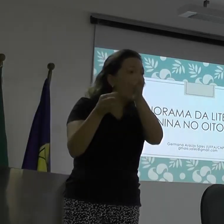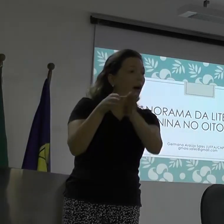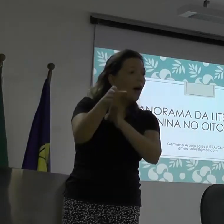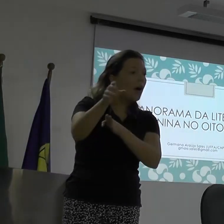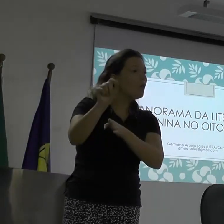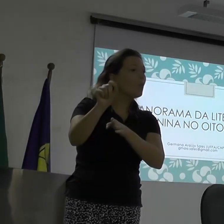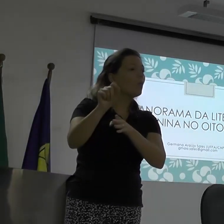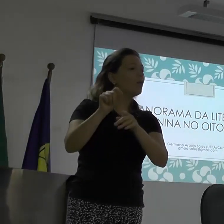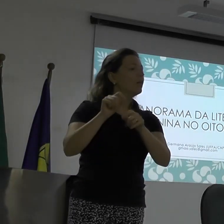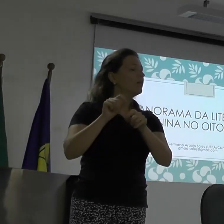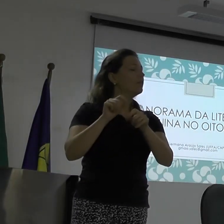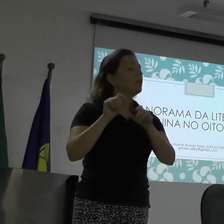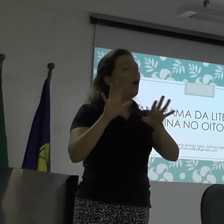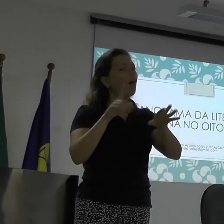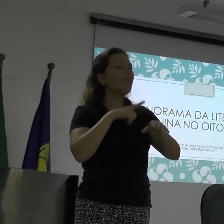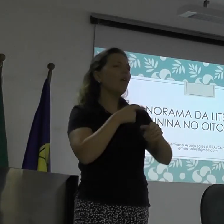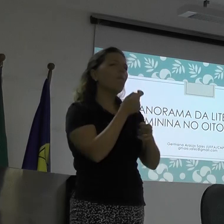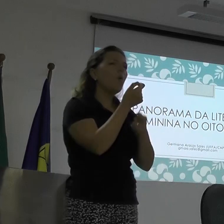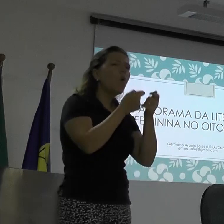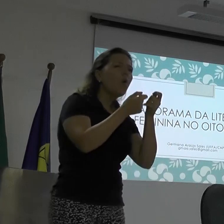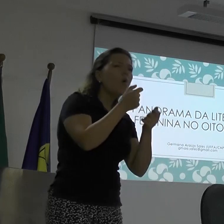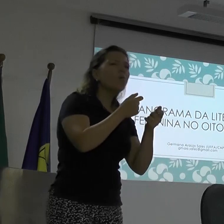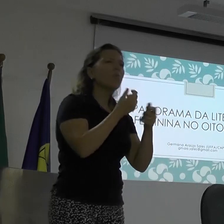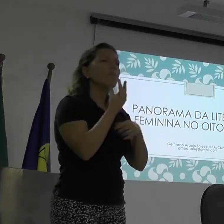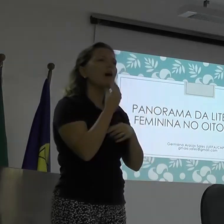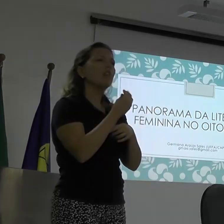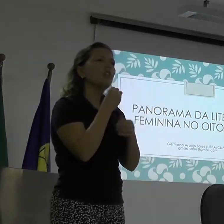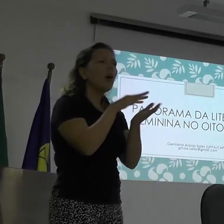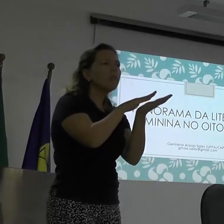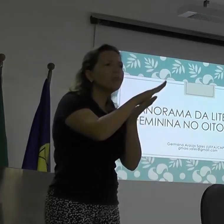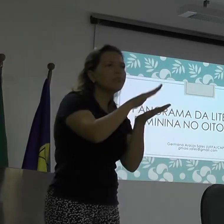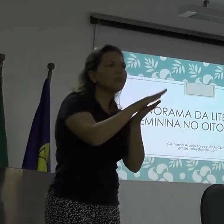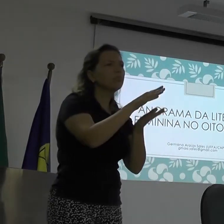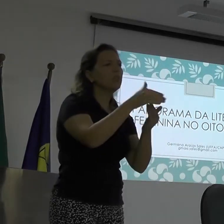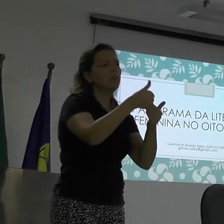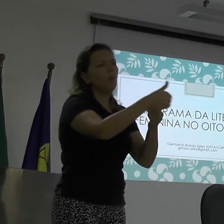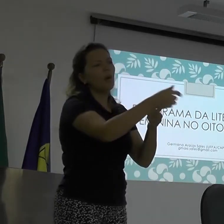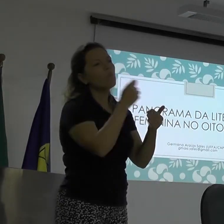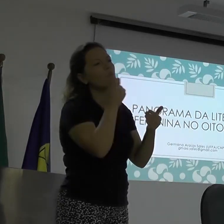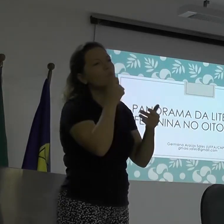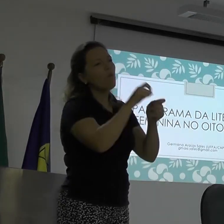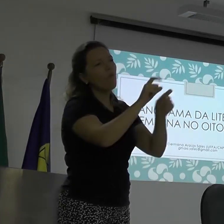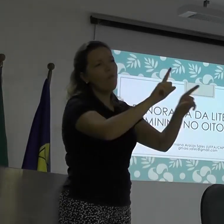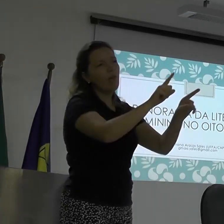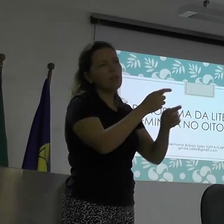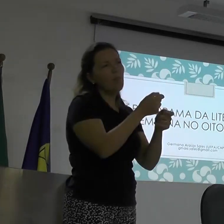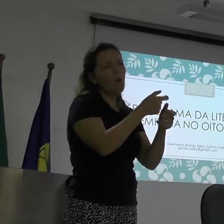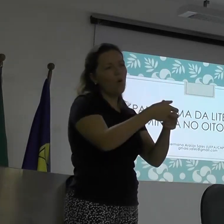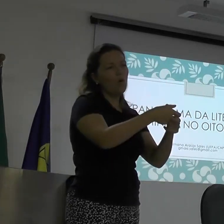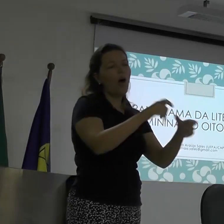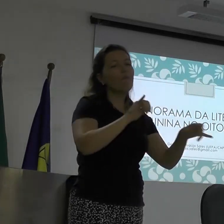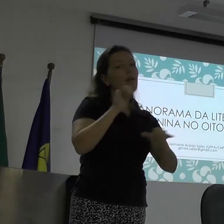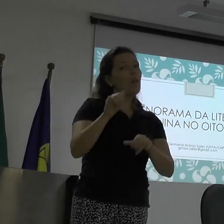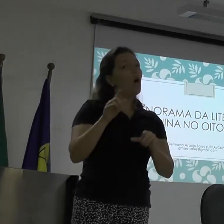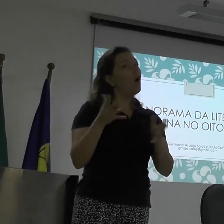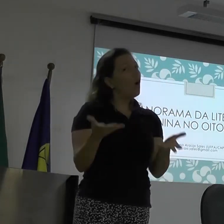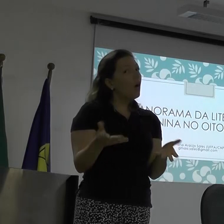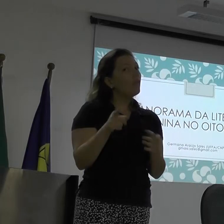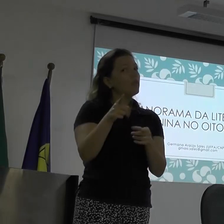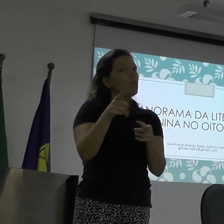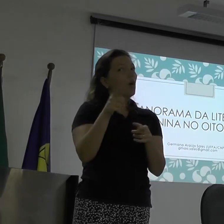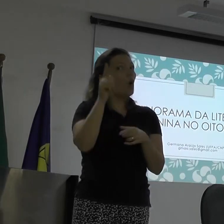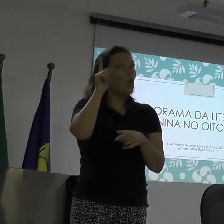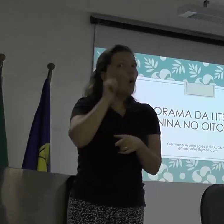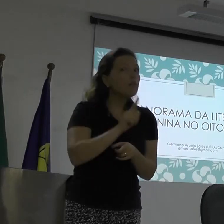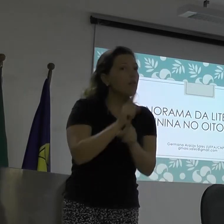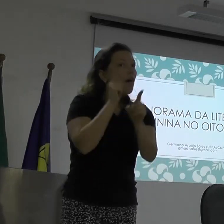disse, tem pouquíssima coisa do Machado que ainda não foi feita. Aí eu falei para ele assim, mas se tu